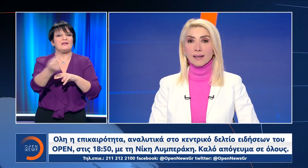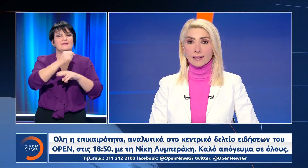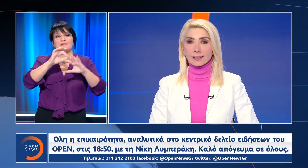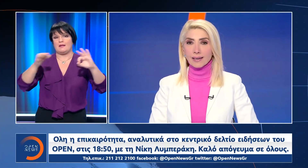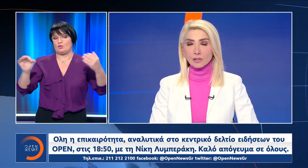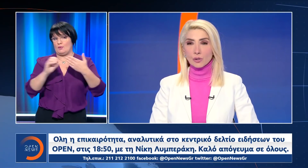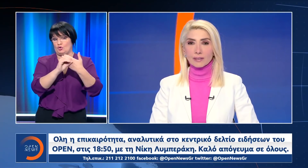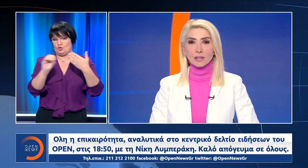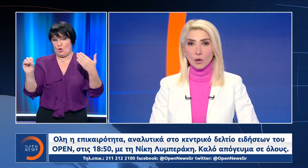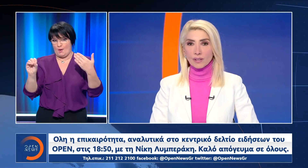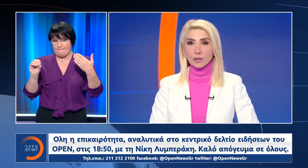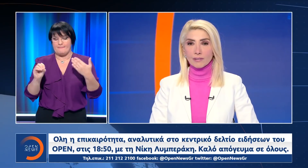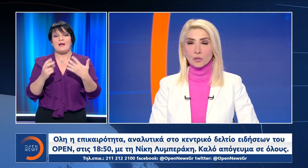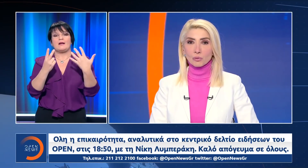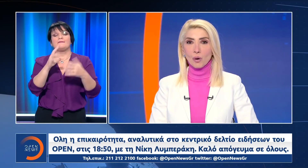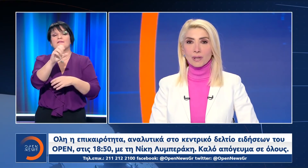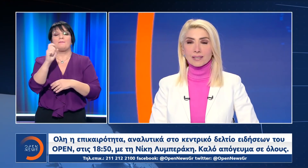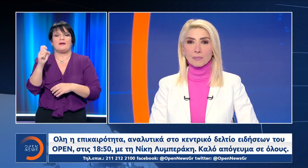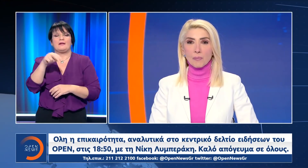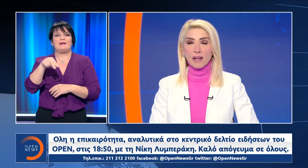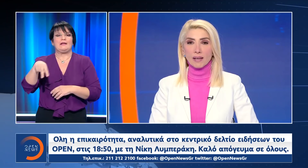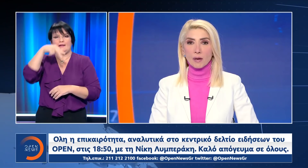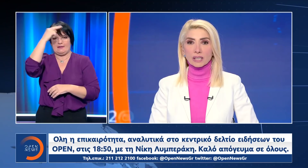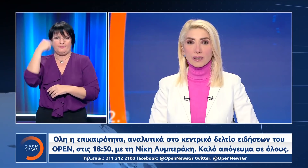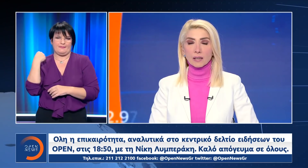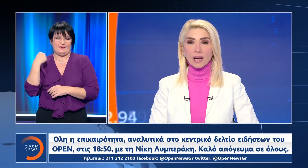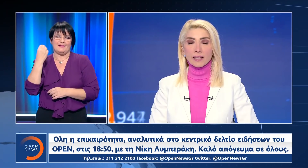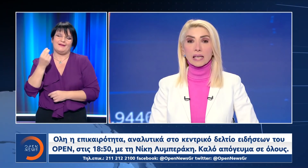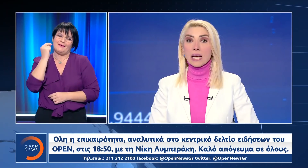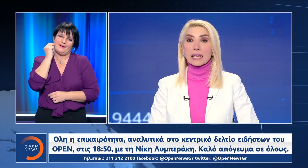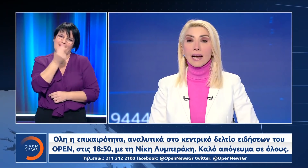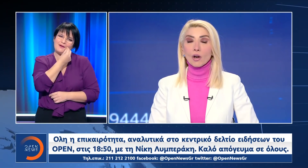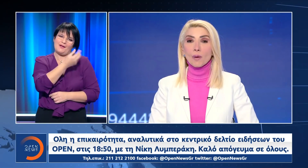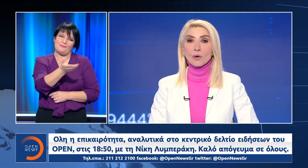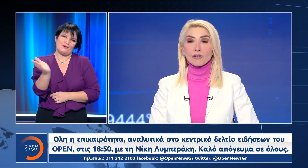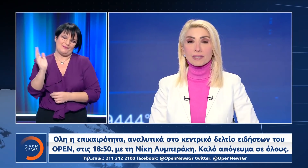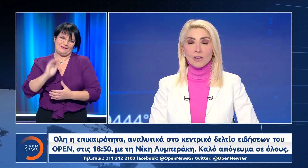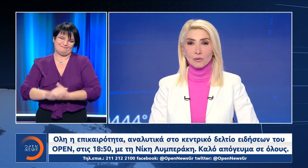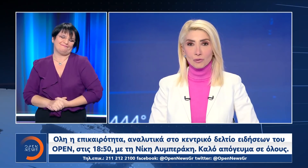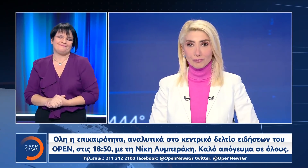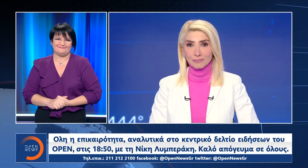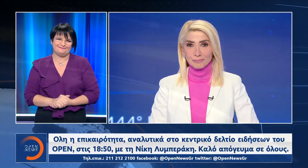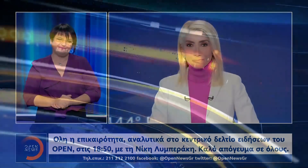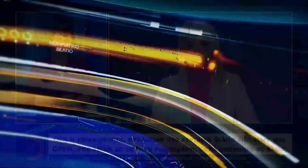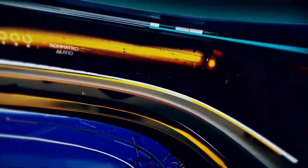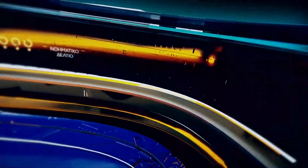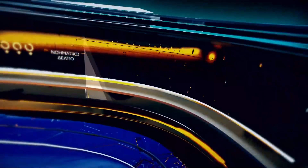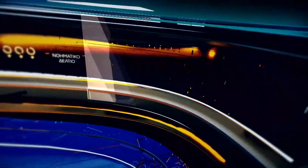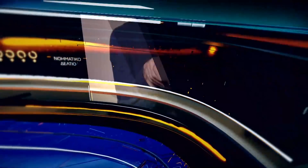επικαιρότητα αναλυτικά στο κεντρικό δελτίο ειδήσεων του Open στις 7 παρα 10 με την Νίκη Λιμπεράκη. Καλό απόγευμα σε όλους.